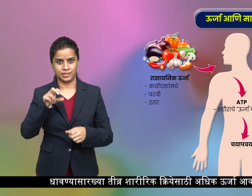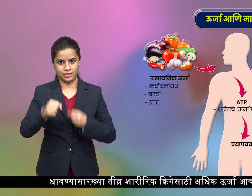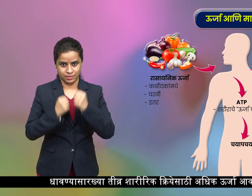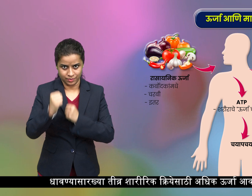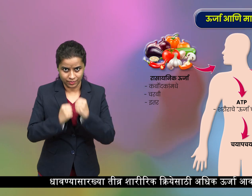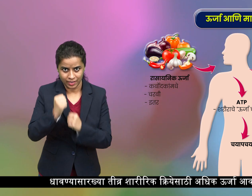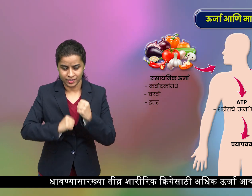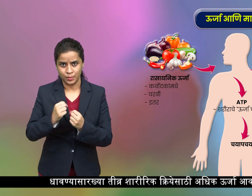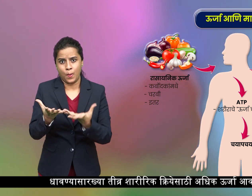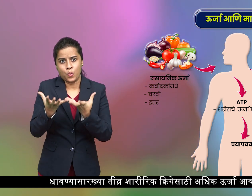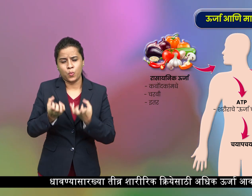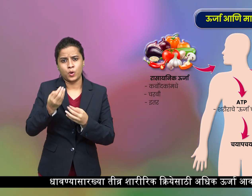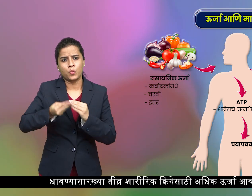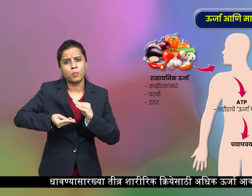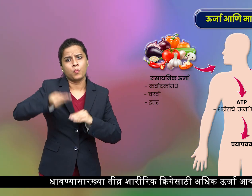आवश्यक असते.